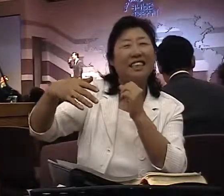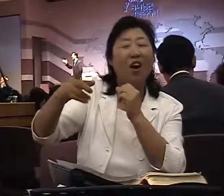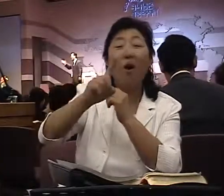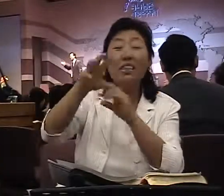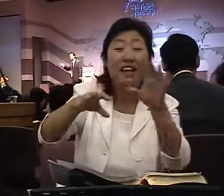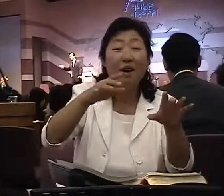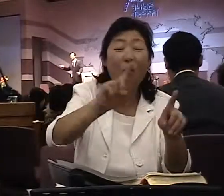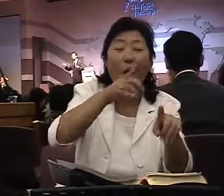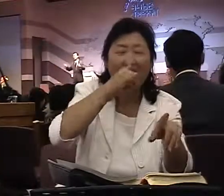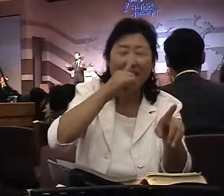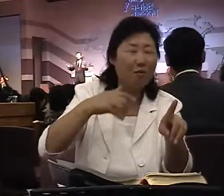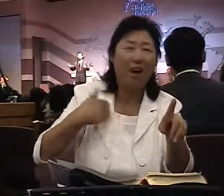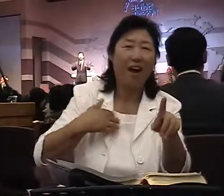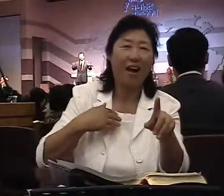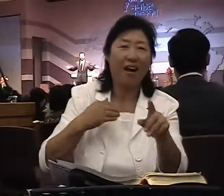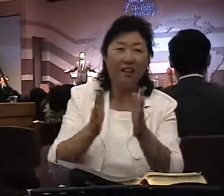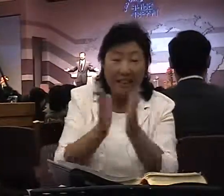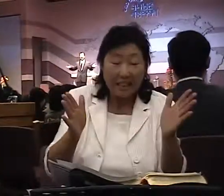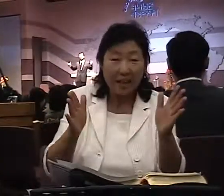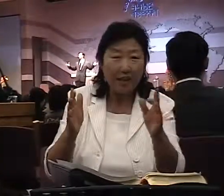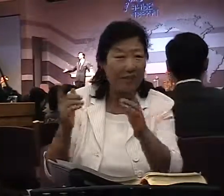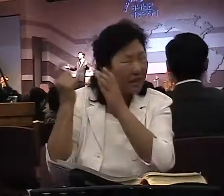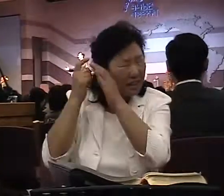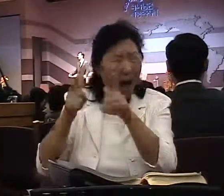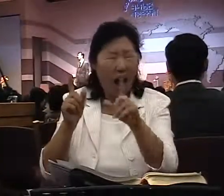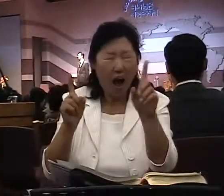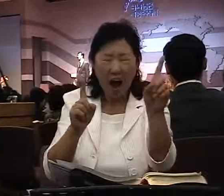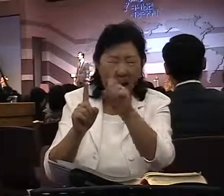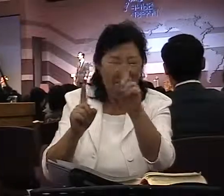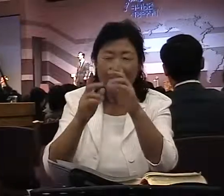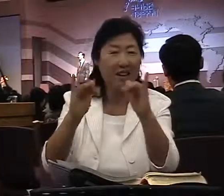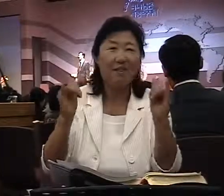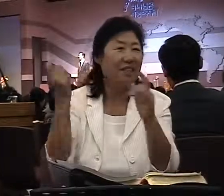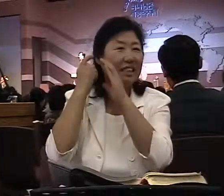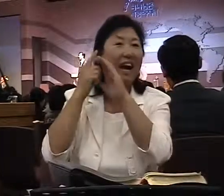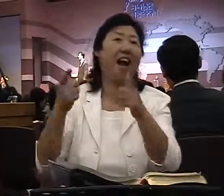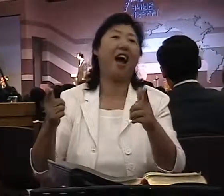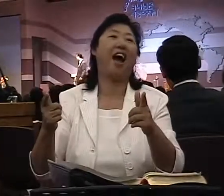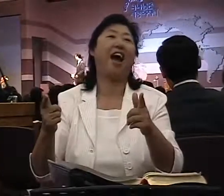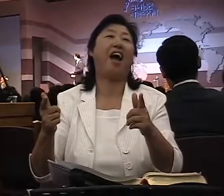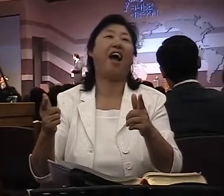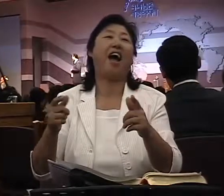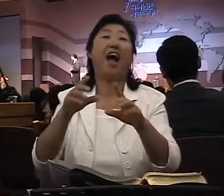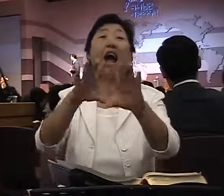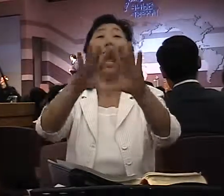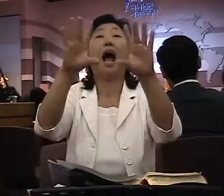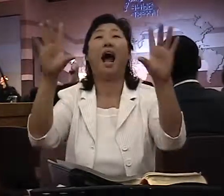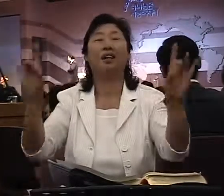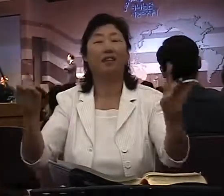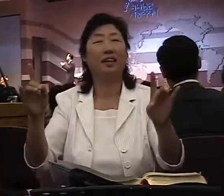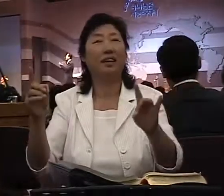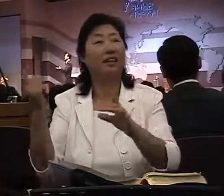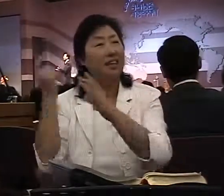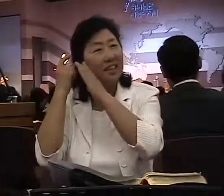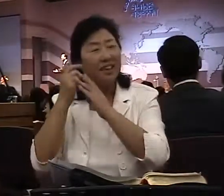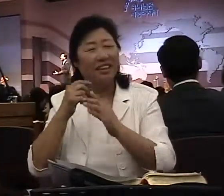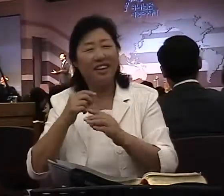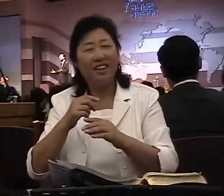딱 감던지 뭐 책을 보든 다른 거 합니다. 아무도 안 들어요. 아무도. 나 가끔가다 제가 너무 민망해서 아무도 안 들으니까